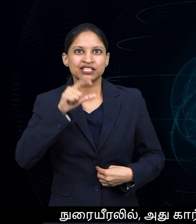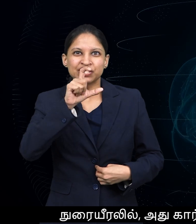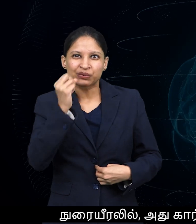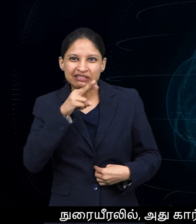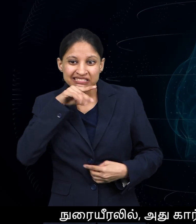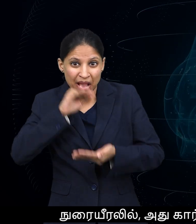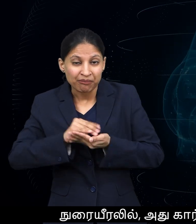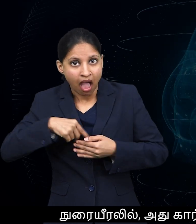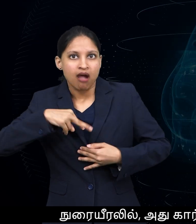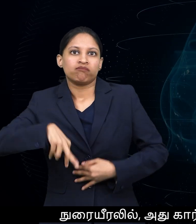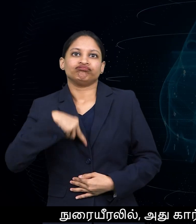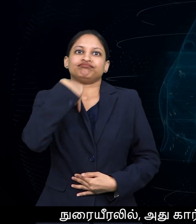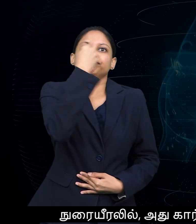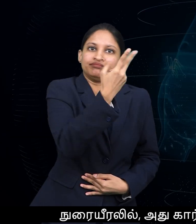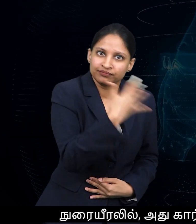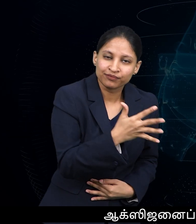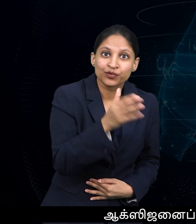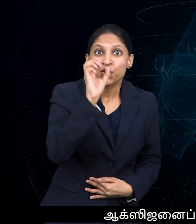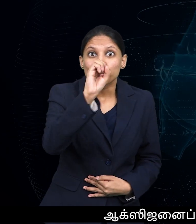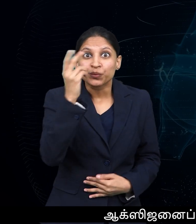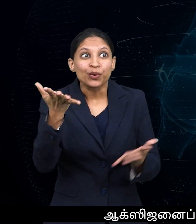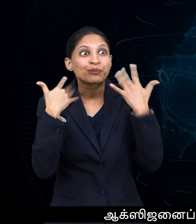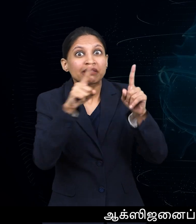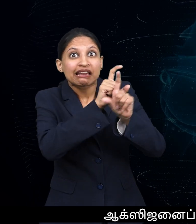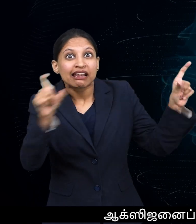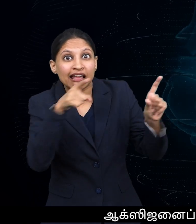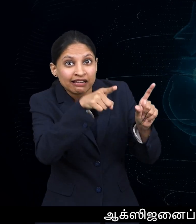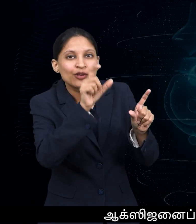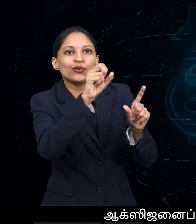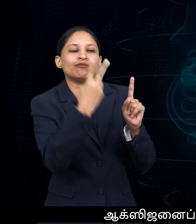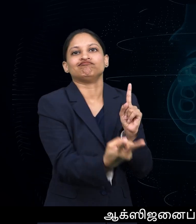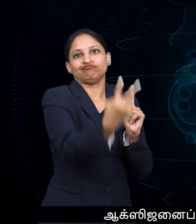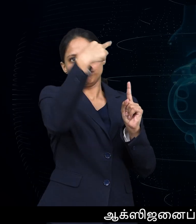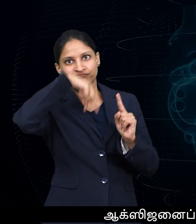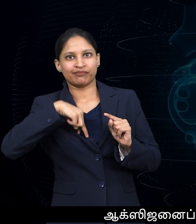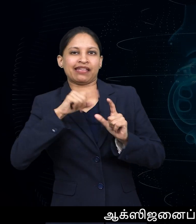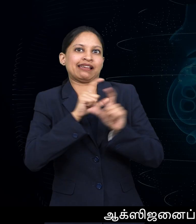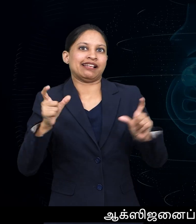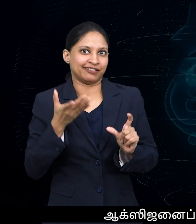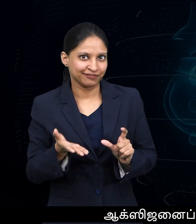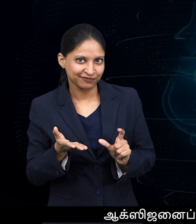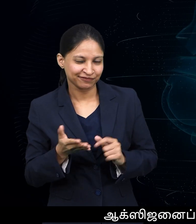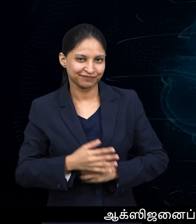நுரையீரலில் அது கார்பன் டை ஆக்சைடை விட்டுவிட்டு ஆக்சிஜனை பெற்று தூய்மையாகிறது.